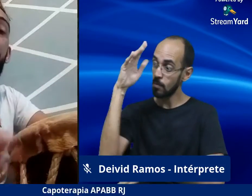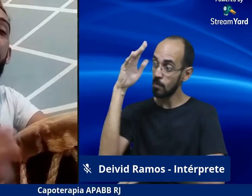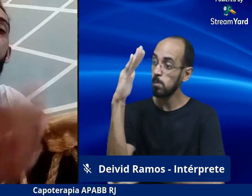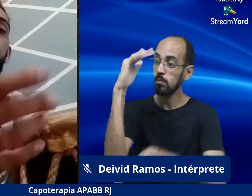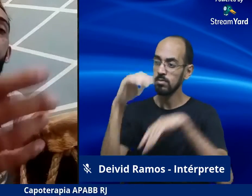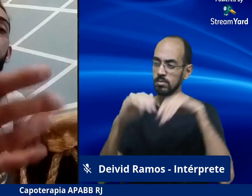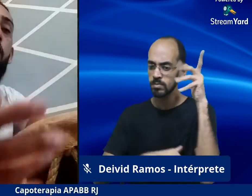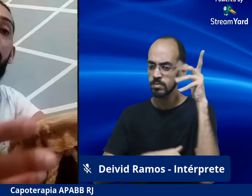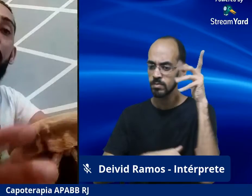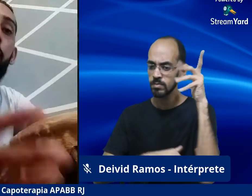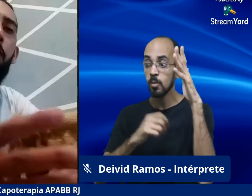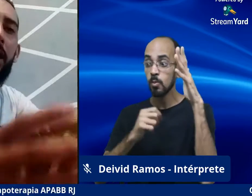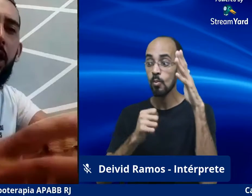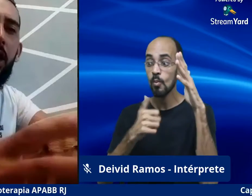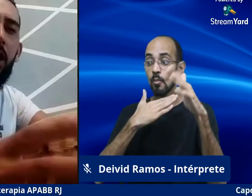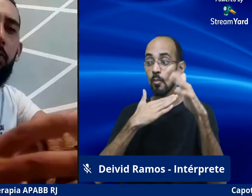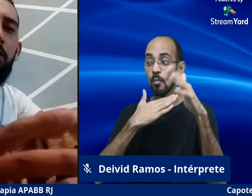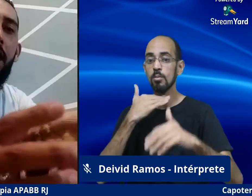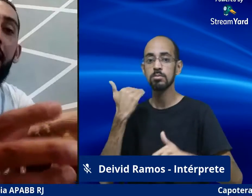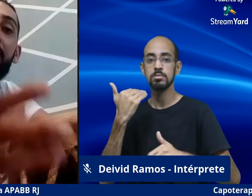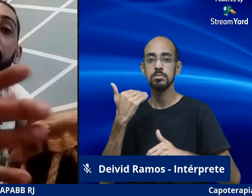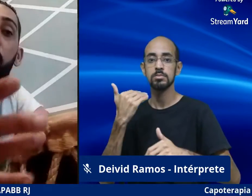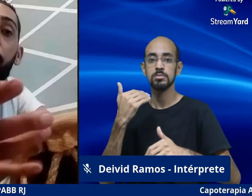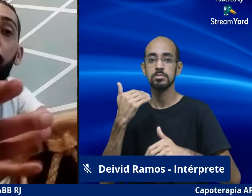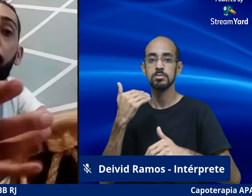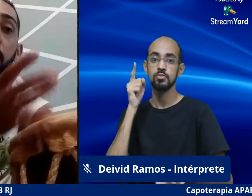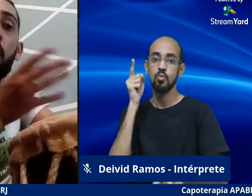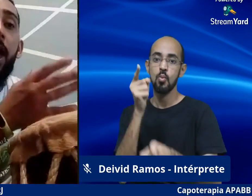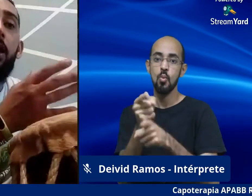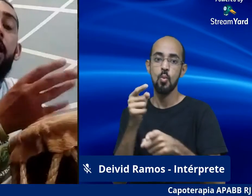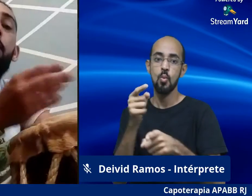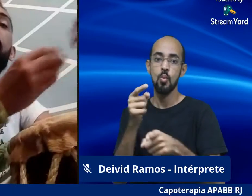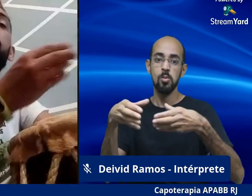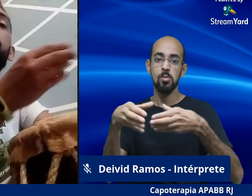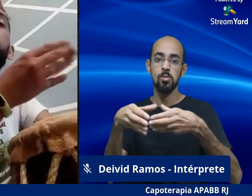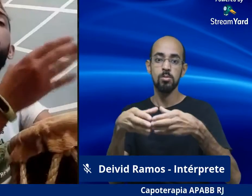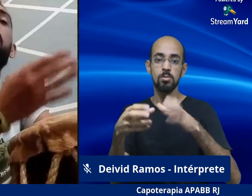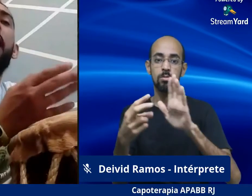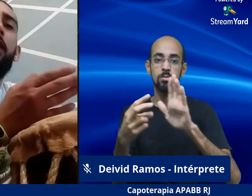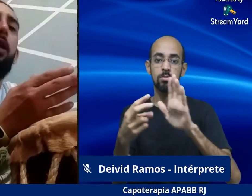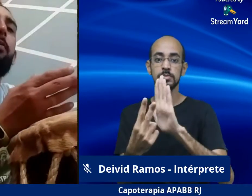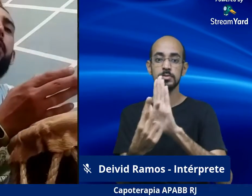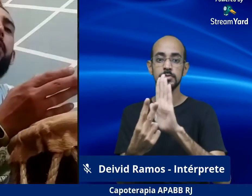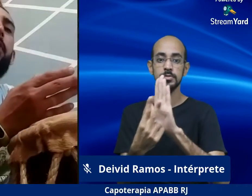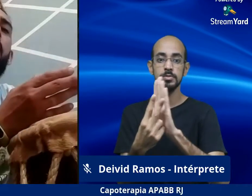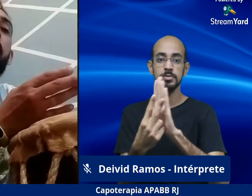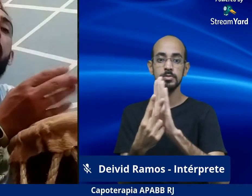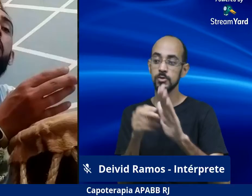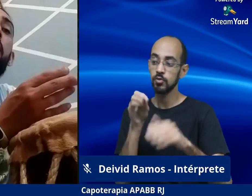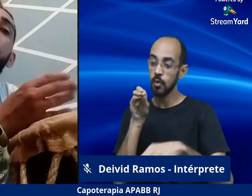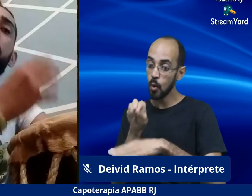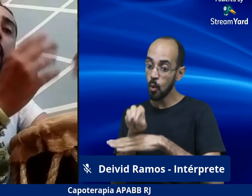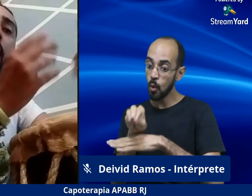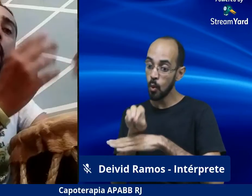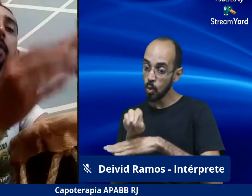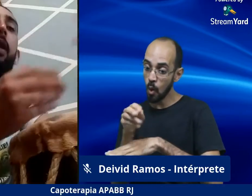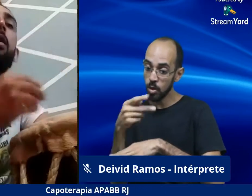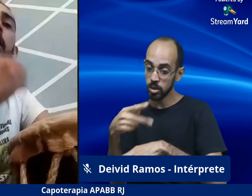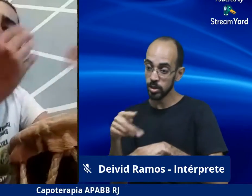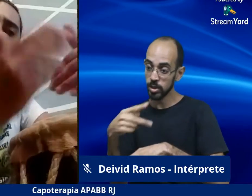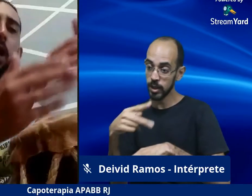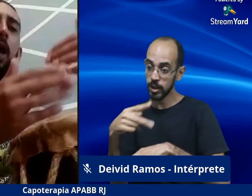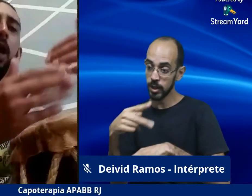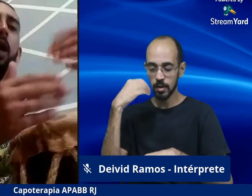desfalecendo, e aí ele foi encontrado por uma tribo. Essa tribo pegou ele e passou a cuidar dele. E aí ele estava